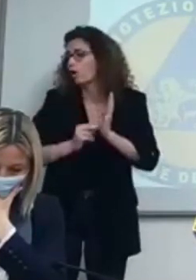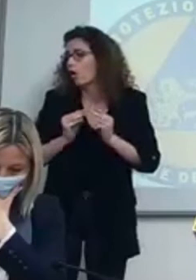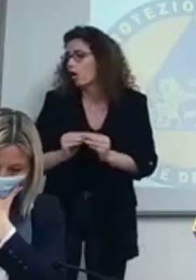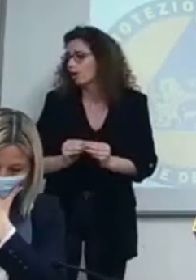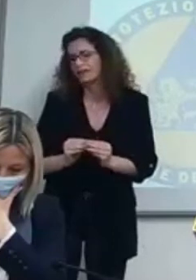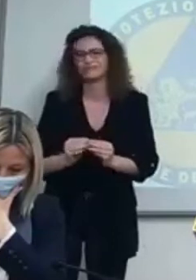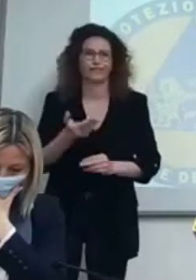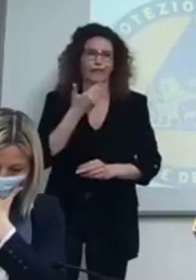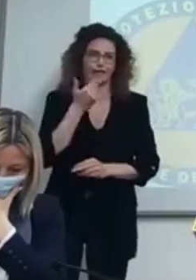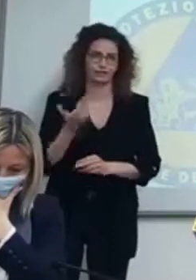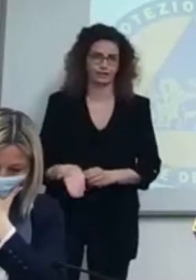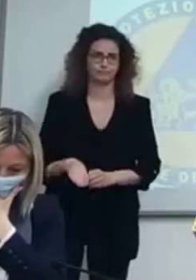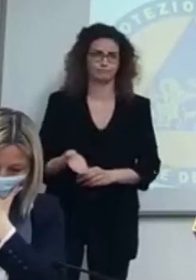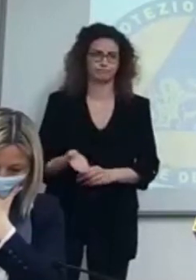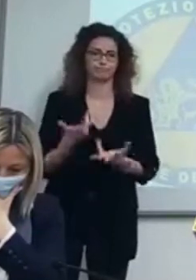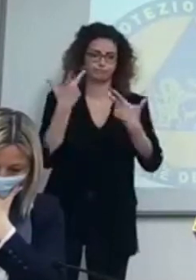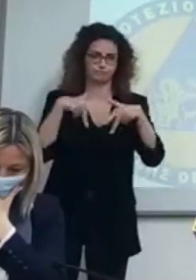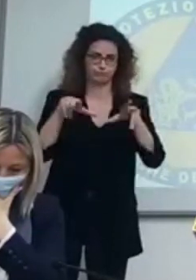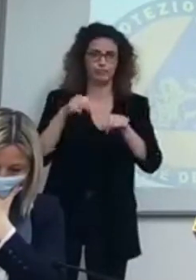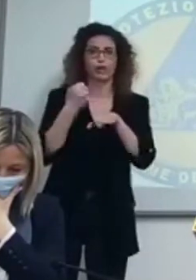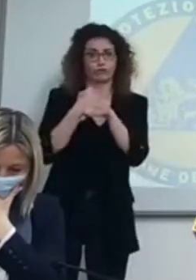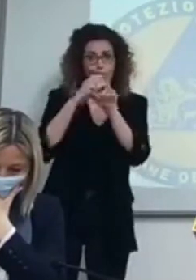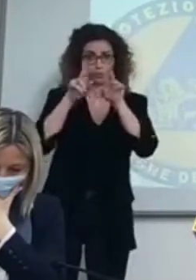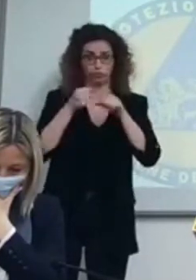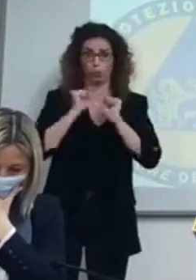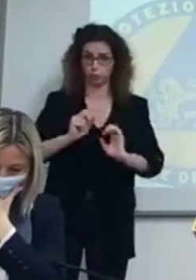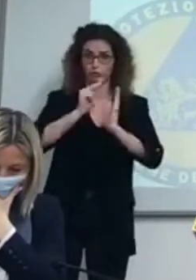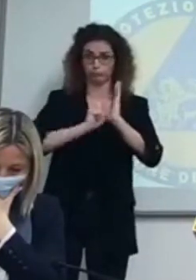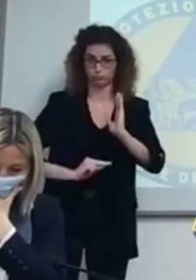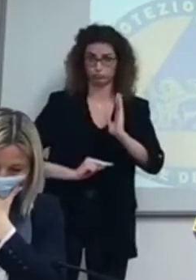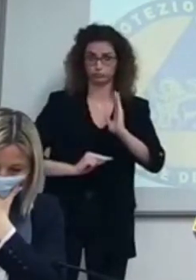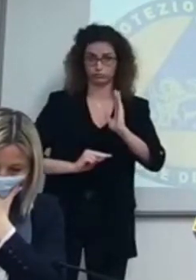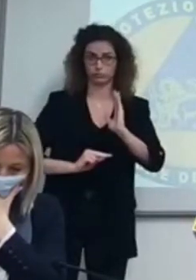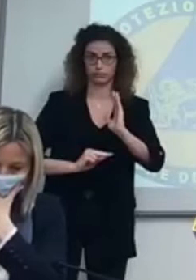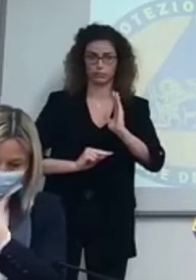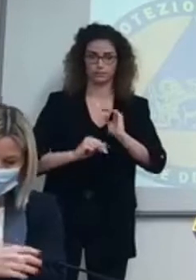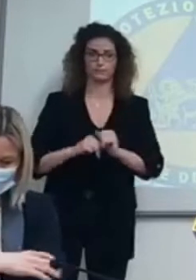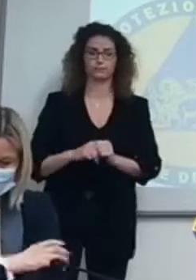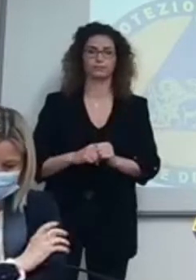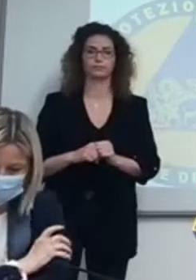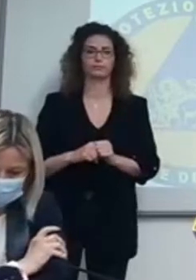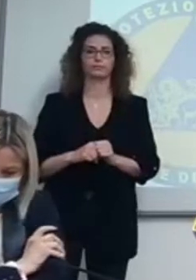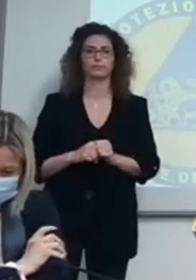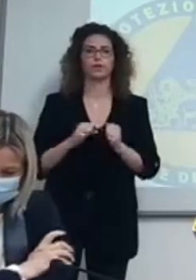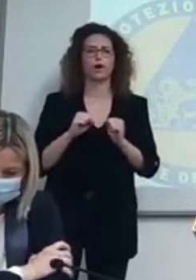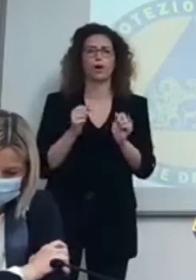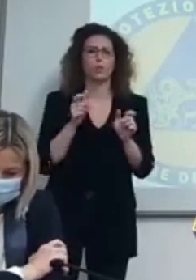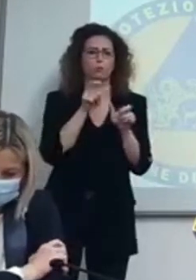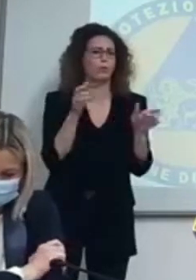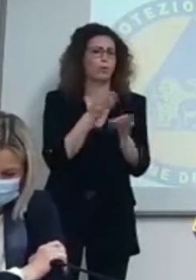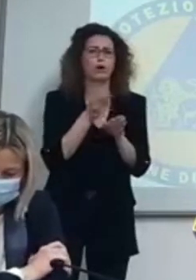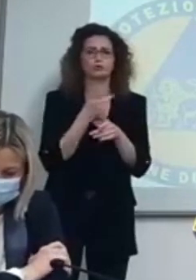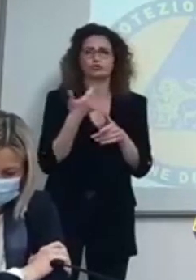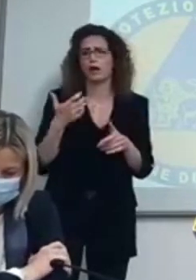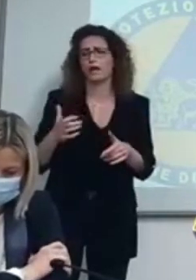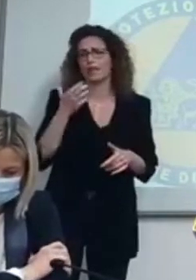per la vaccinazione. Ripeto, la farmacia lo può fare, lo possono fare qualsiasi persona che ha un telefonino